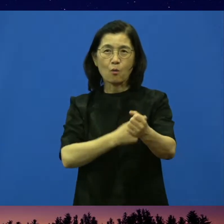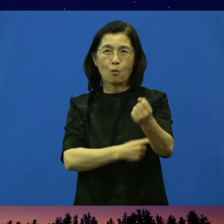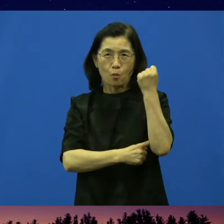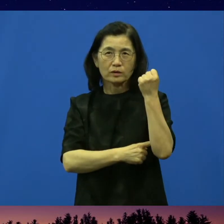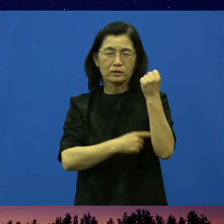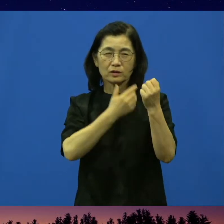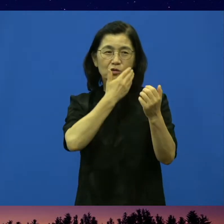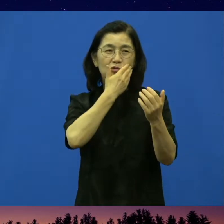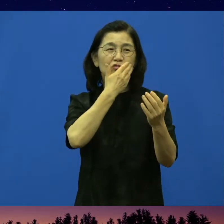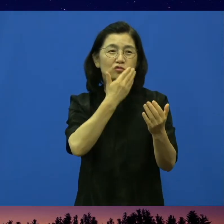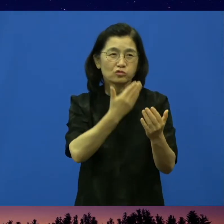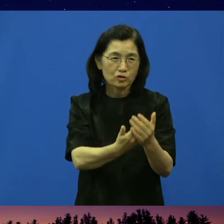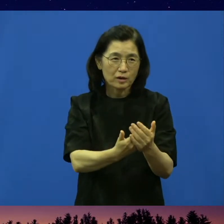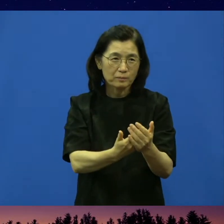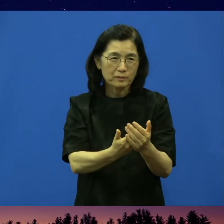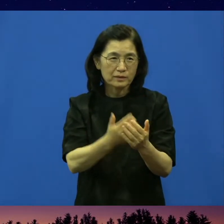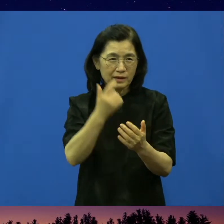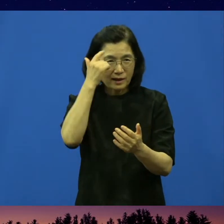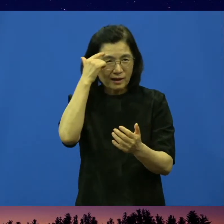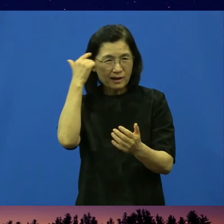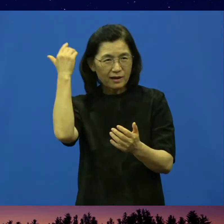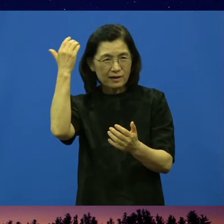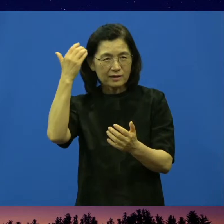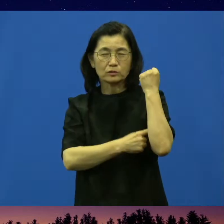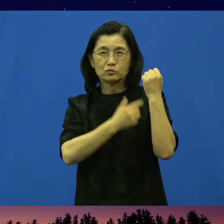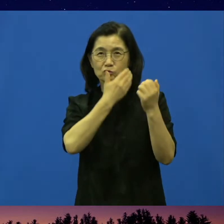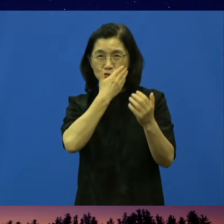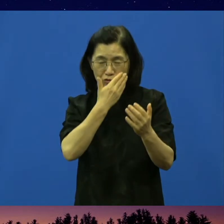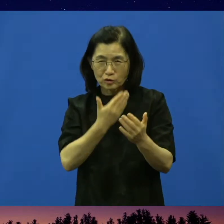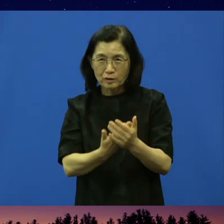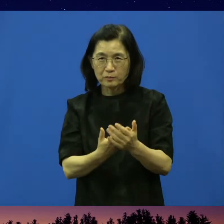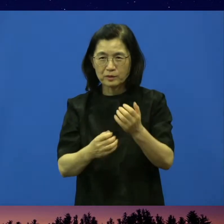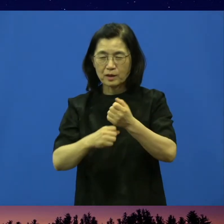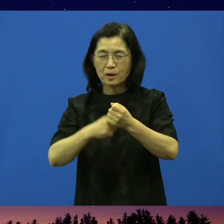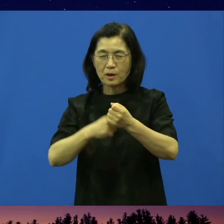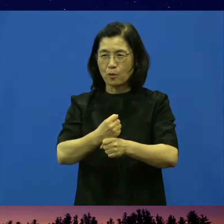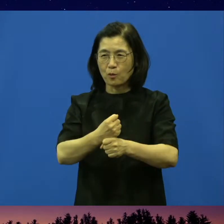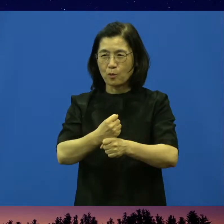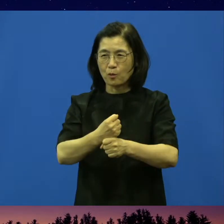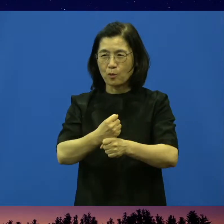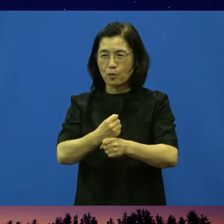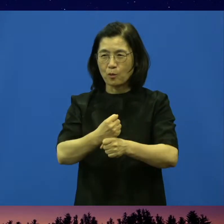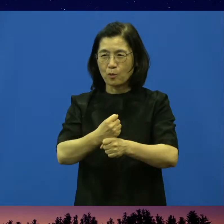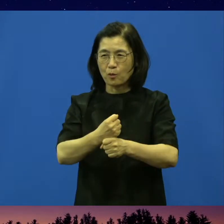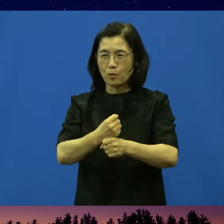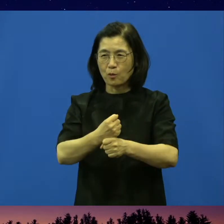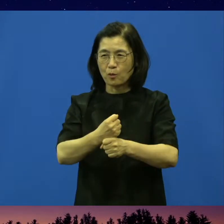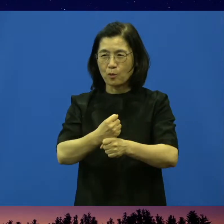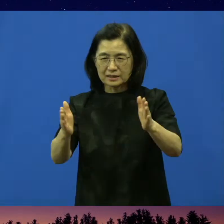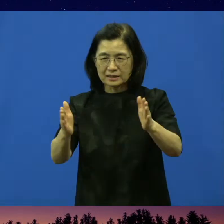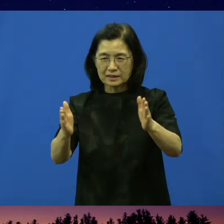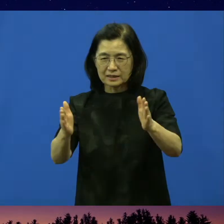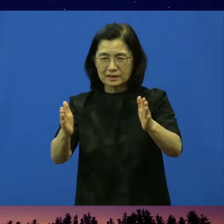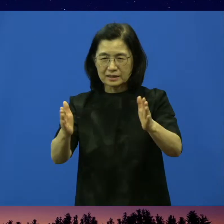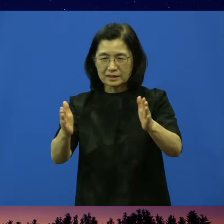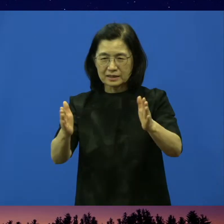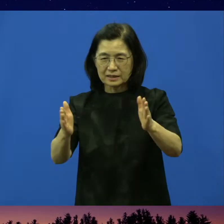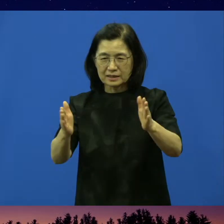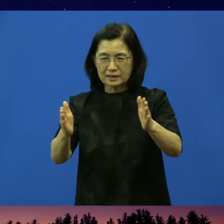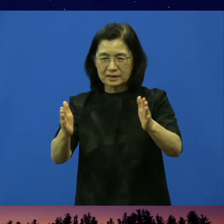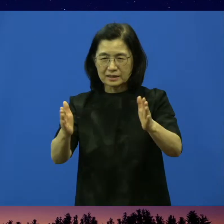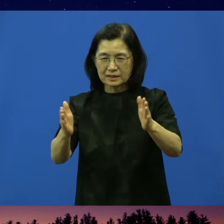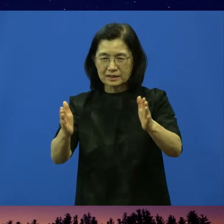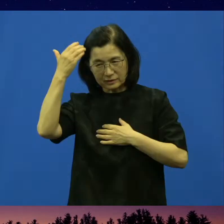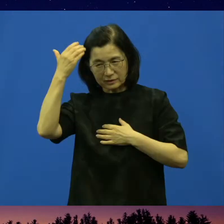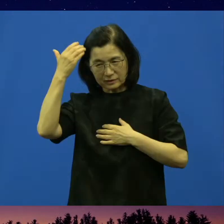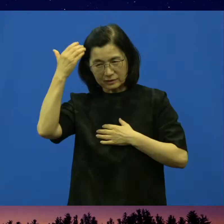영권을 가져요. 영권을. 그 영권 회복을 해야 돼요. 그러니까 시작하기 전에 영적인 상태를 다시 한번